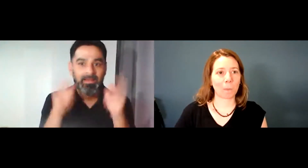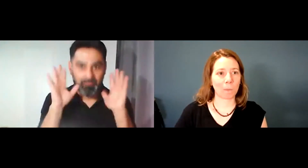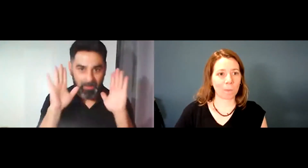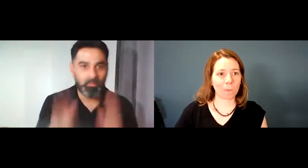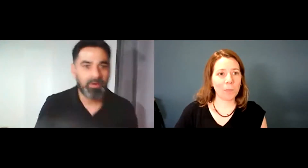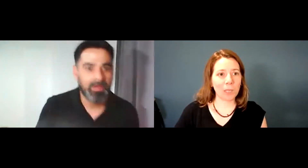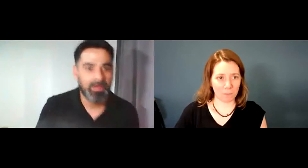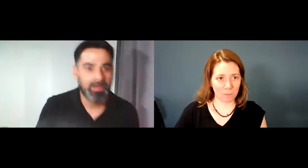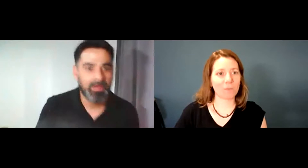Bien.